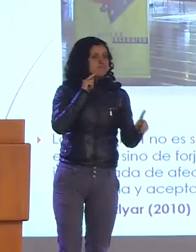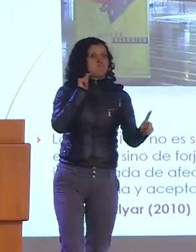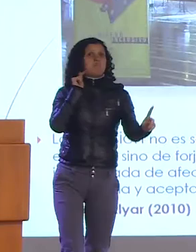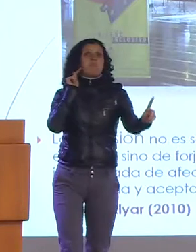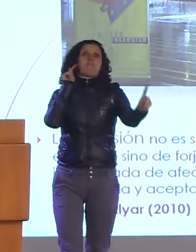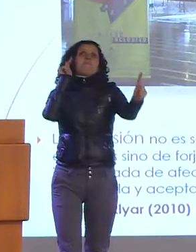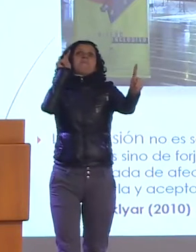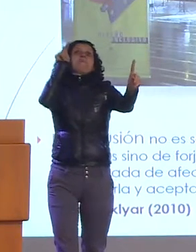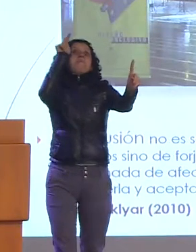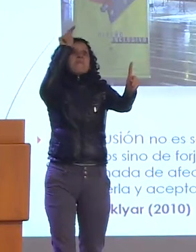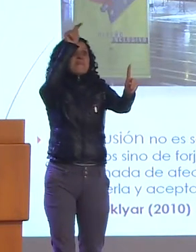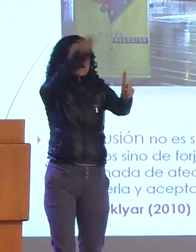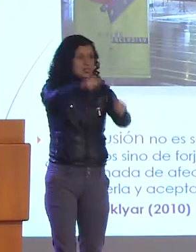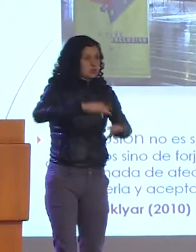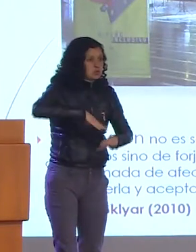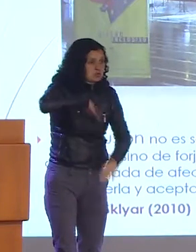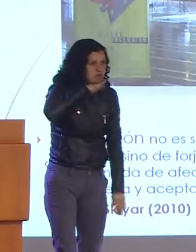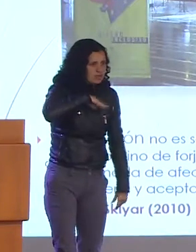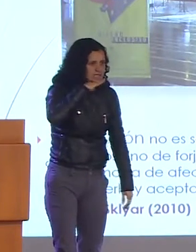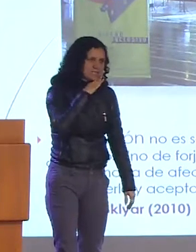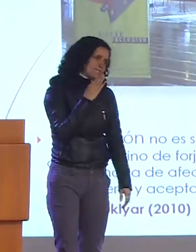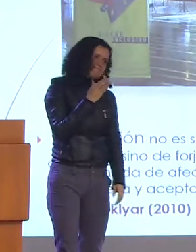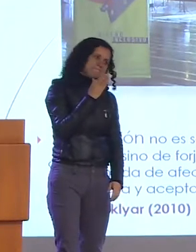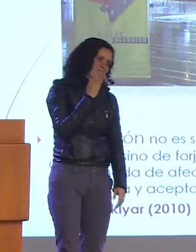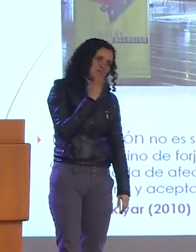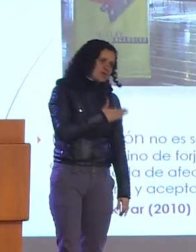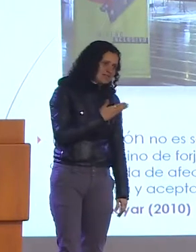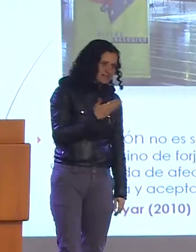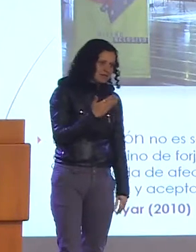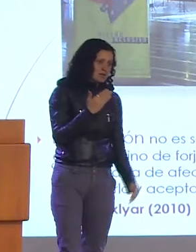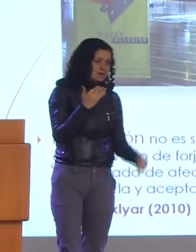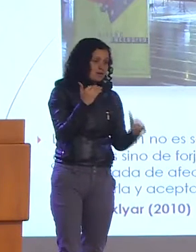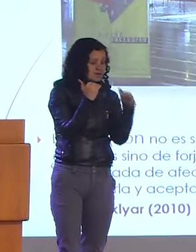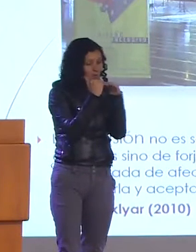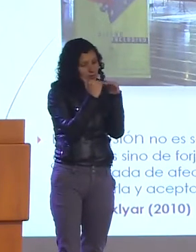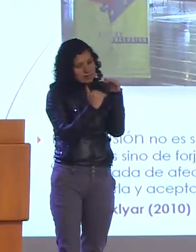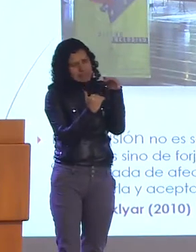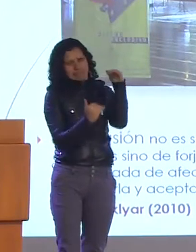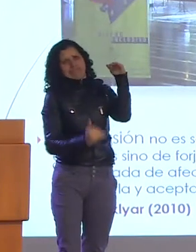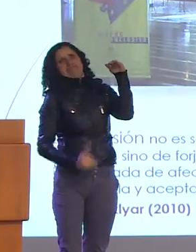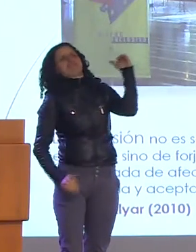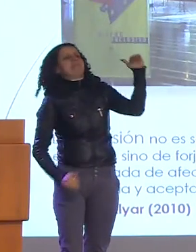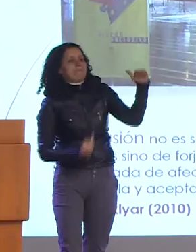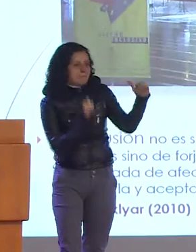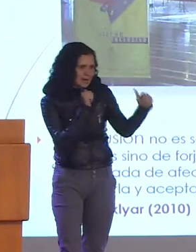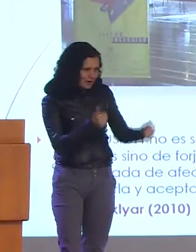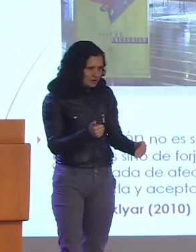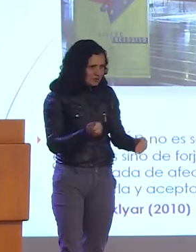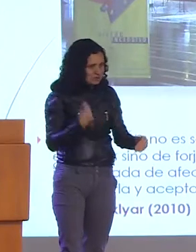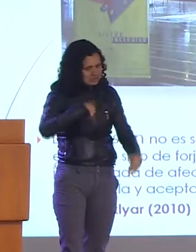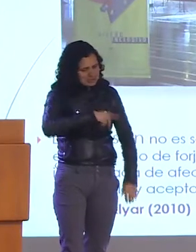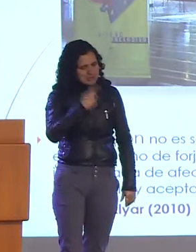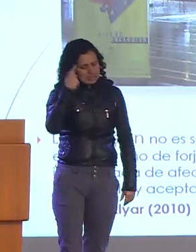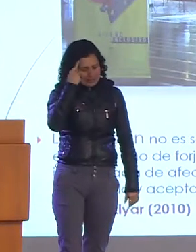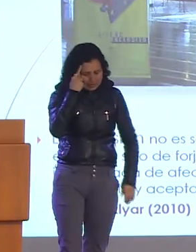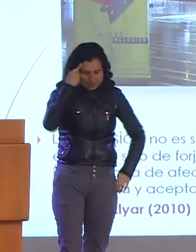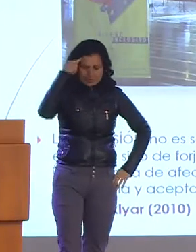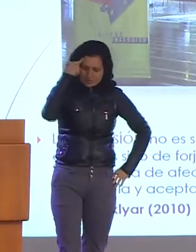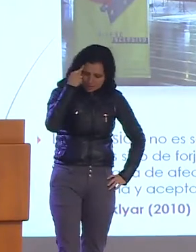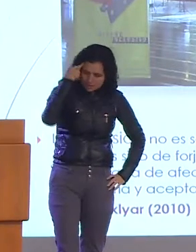que no alcanzan para superar las grandes desigualdades que tenemos. Entonces tenemos que pensarnos y repensarnos